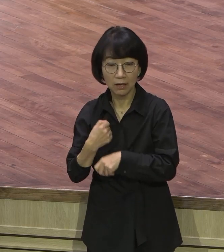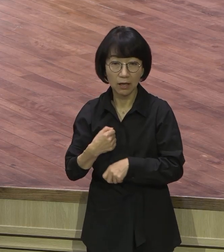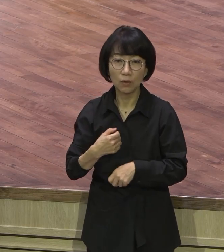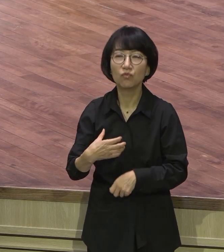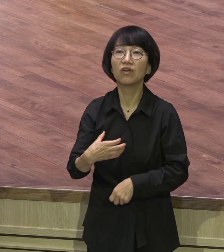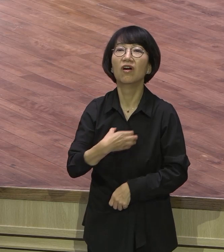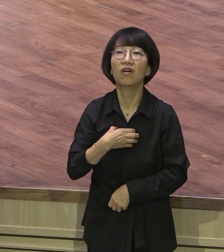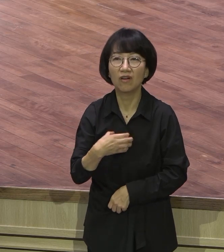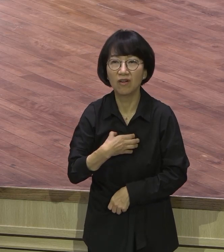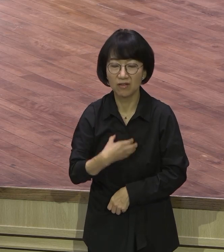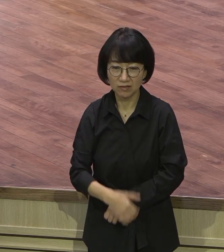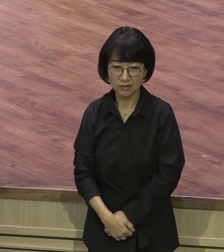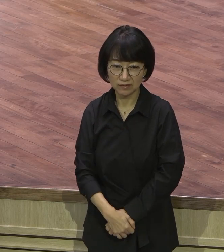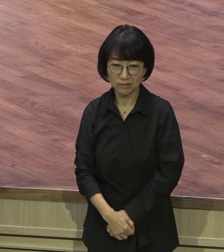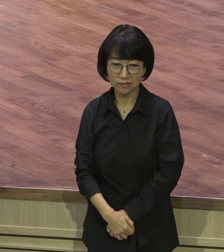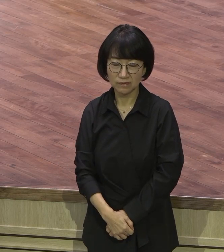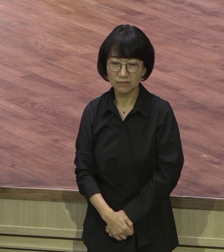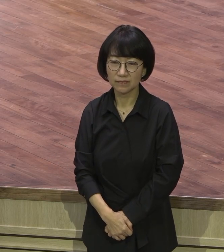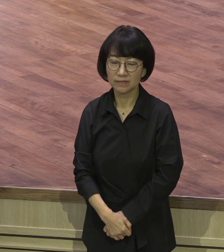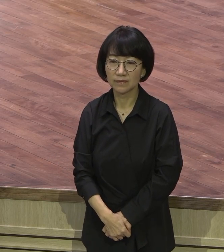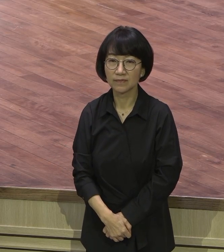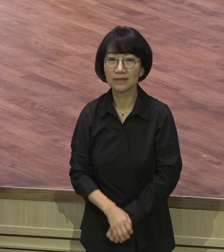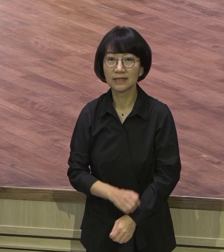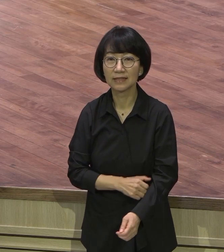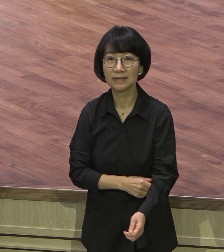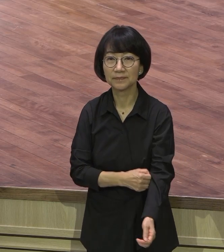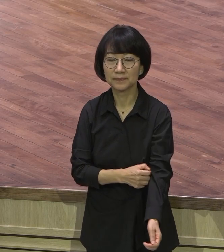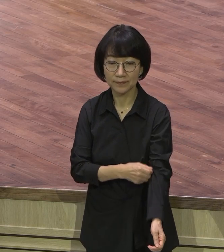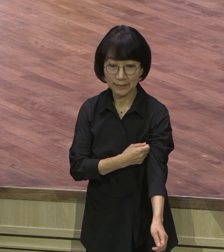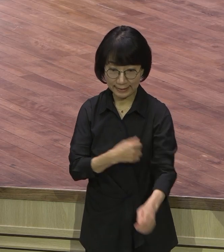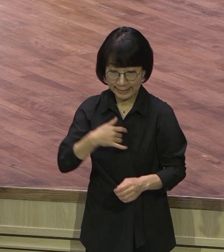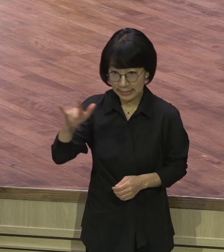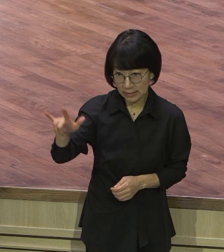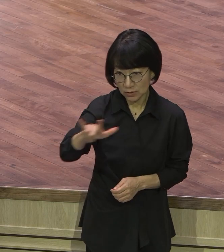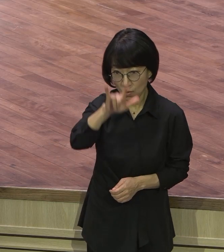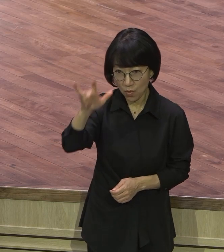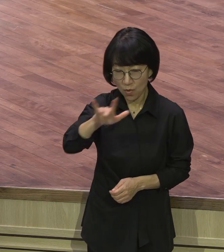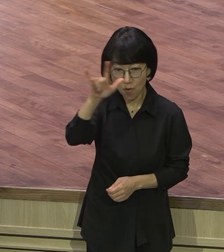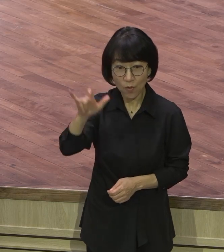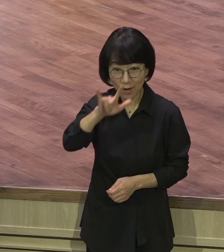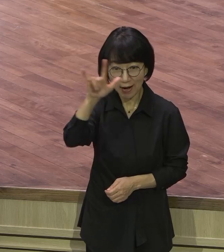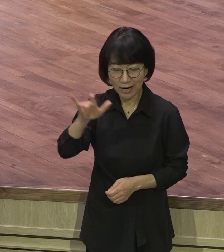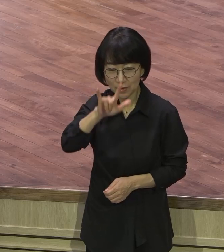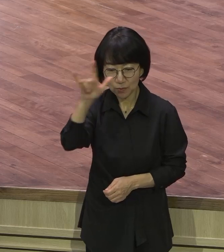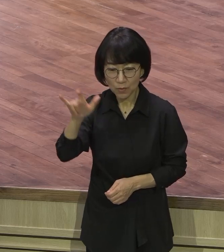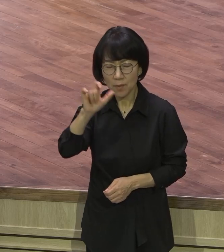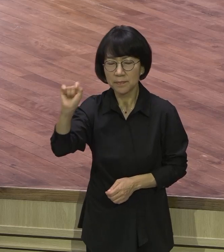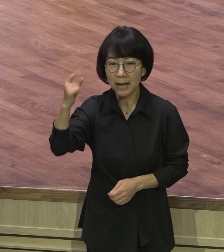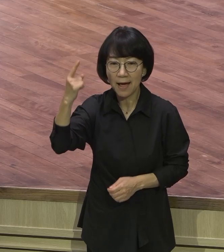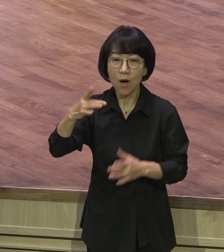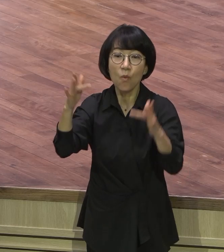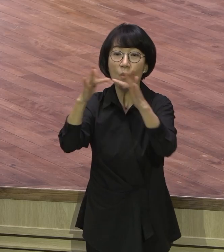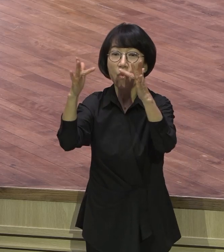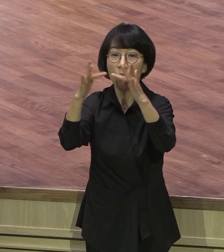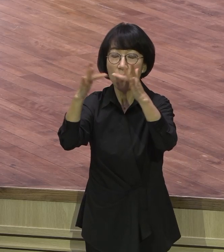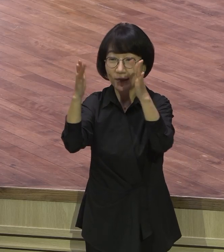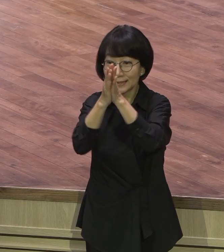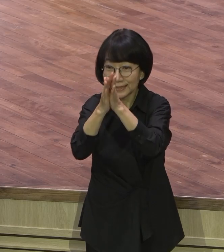여러분이 아는지 모르겠지만 저는 이 코로나19로 시작해서 온라인이 시작되는 그날부터